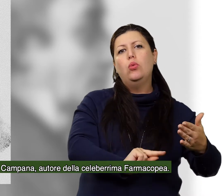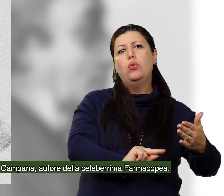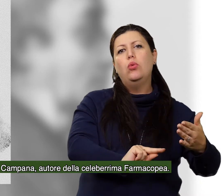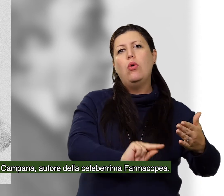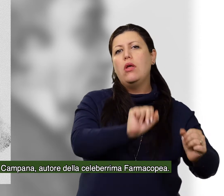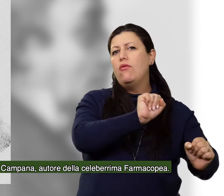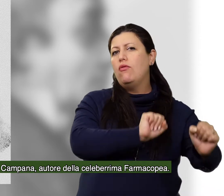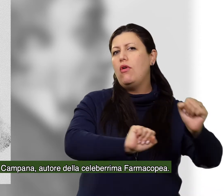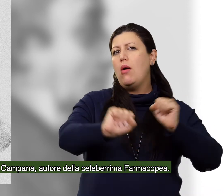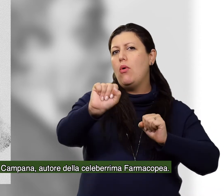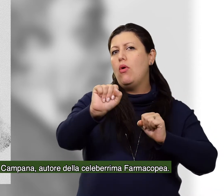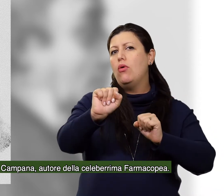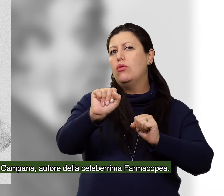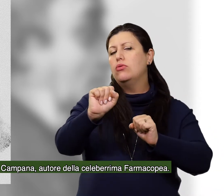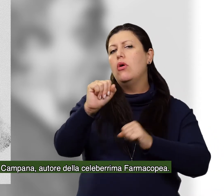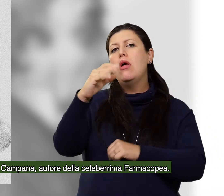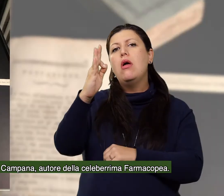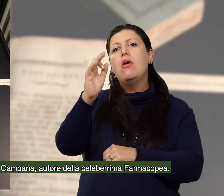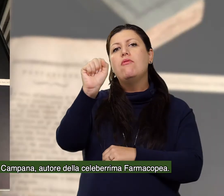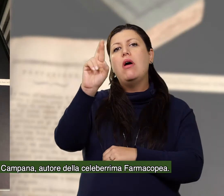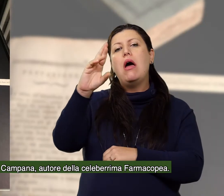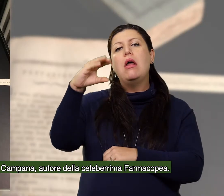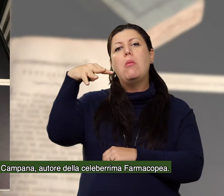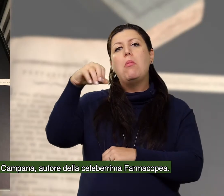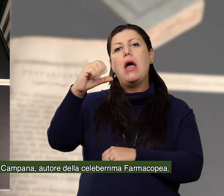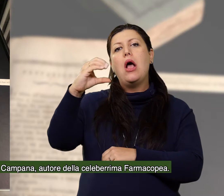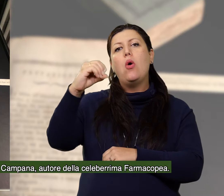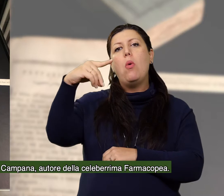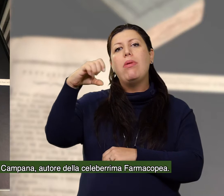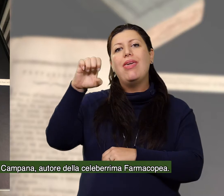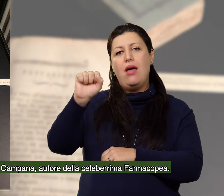autore della celeberrima farmacopea